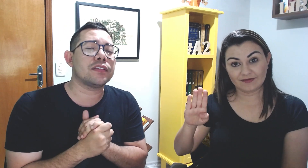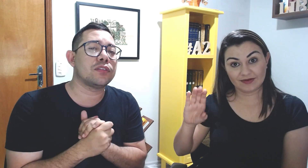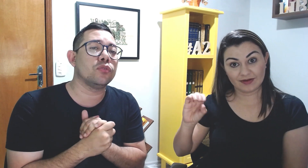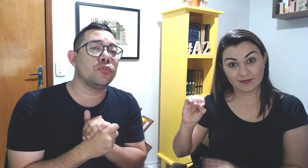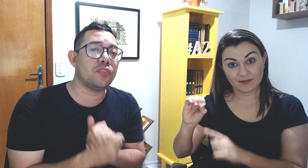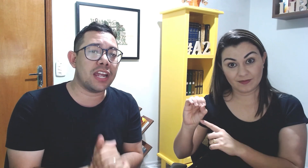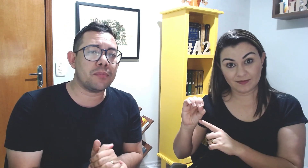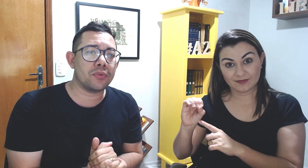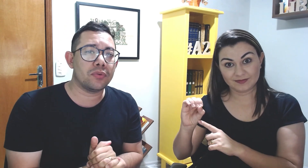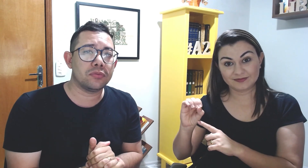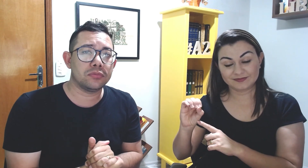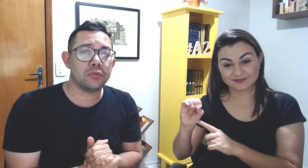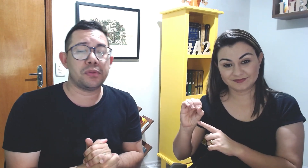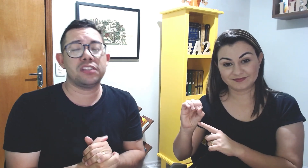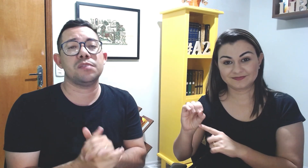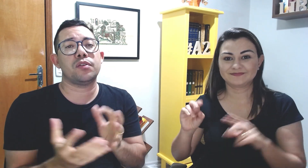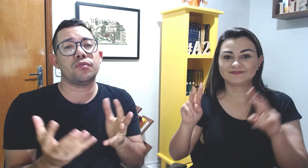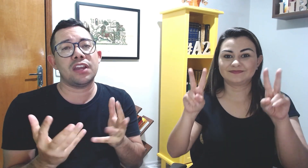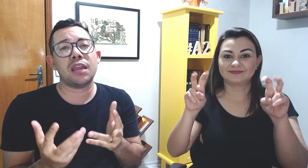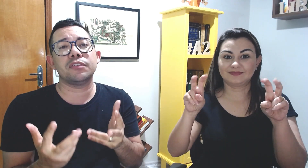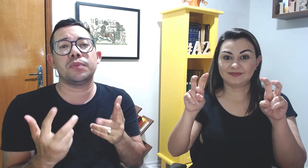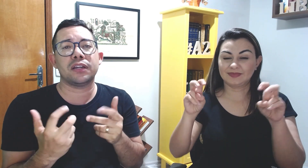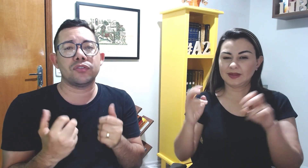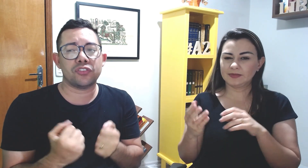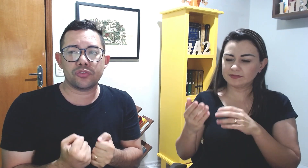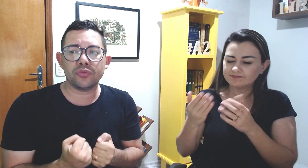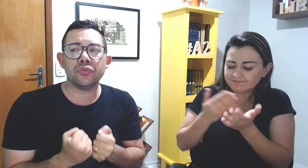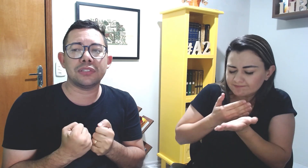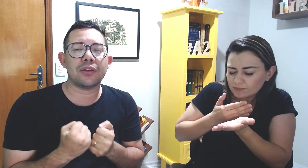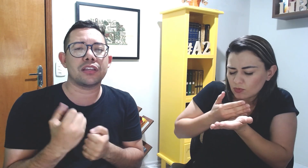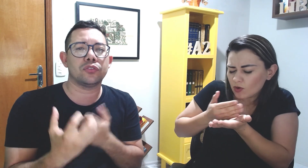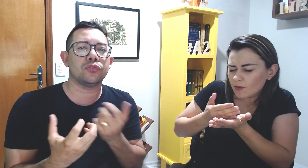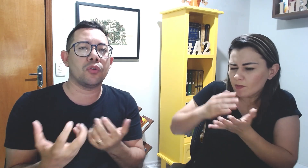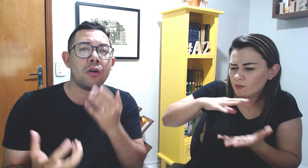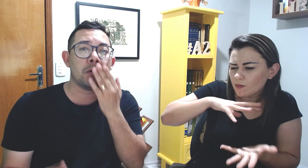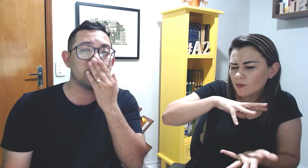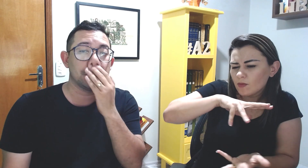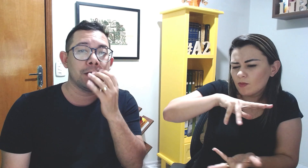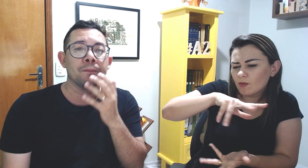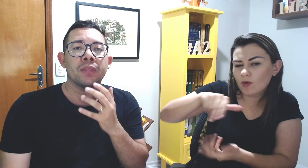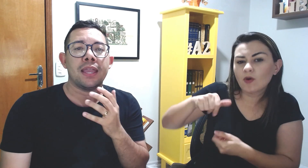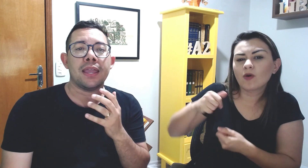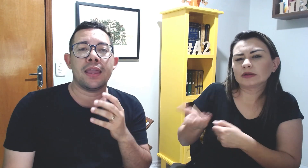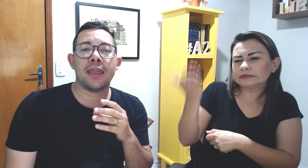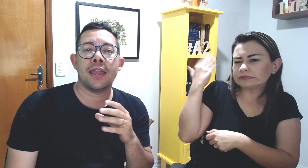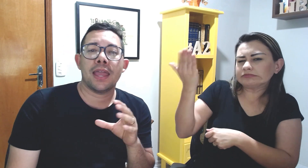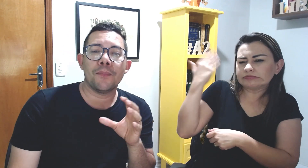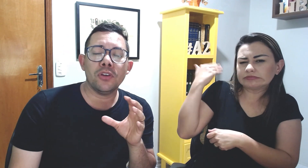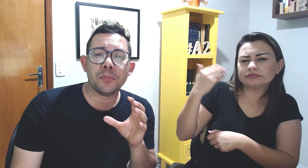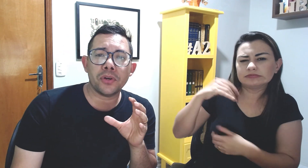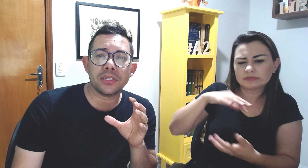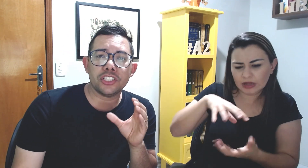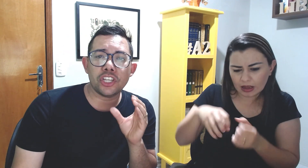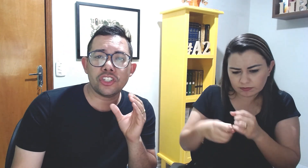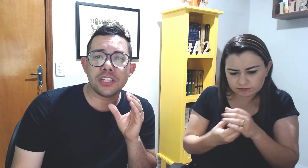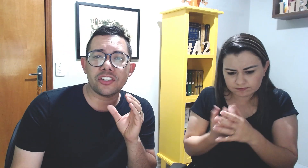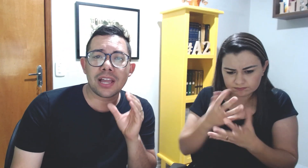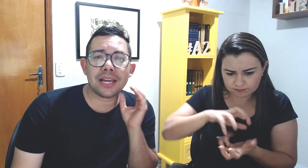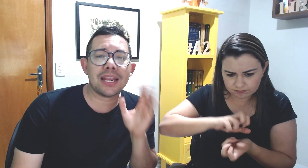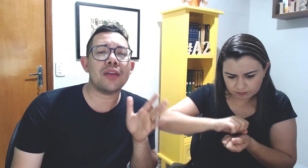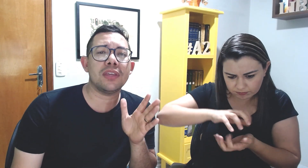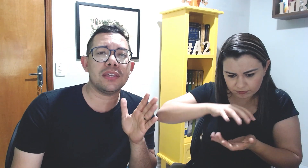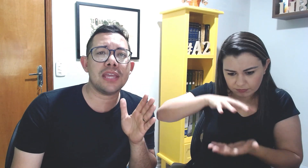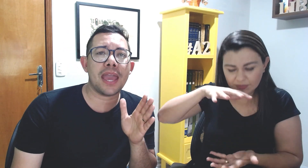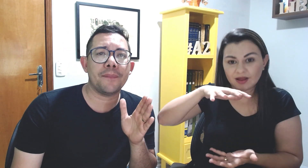a questão do verbo, no princípio era o verbo, explicando Jesus, tal, a questão do logos, é muito importante a gente